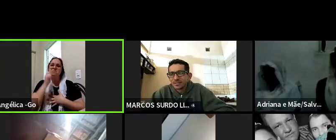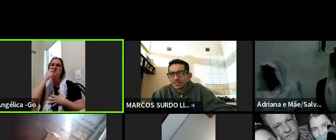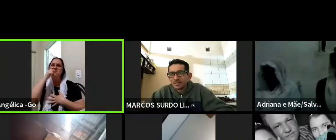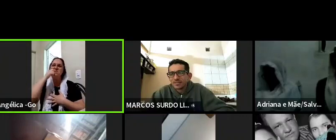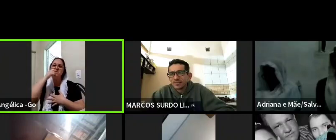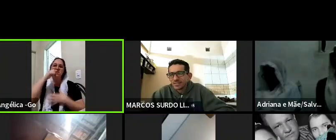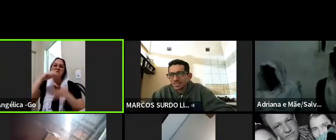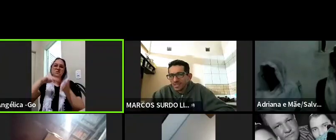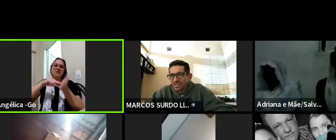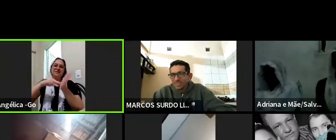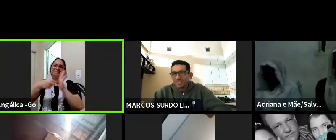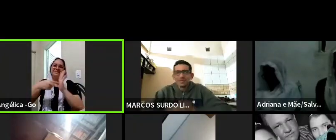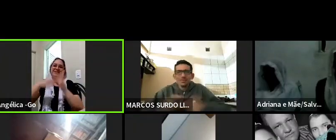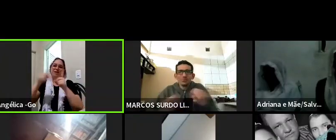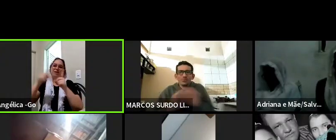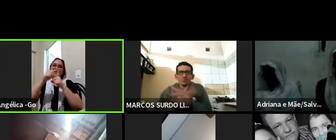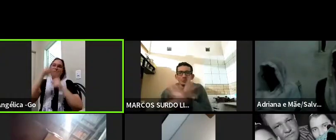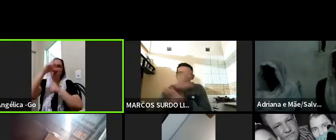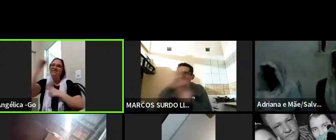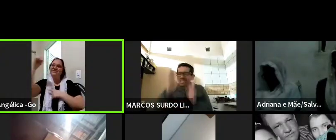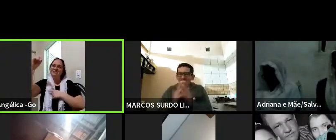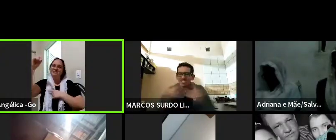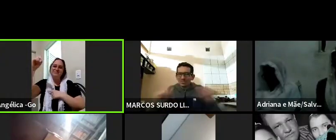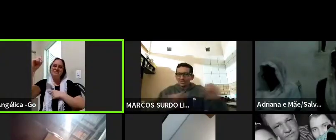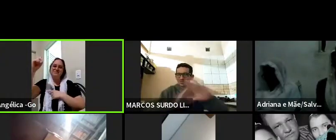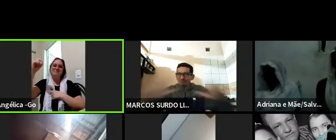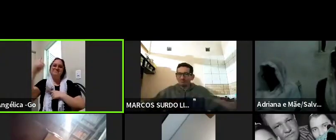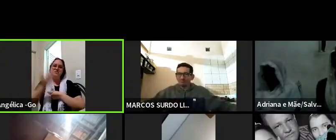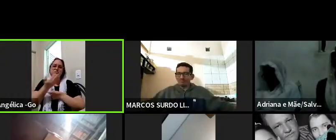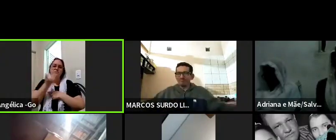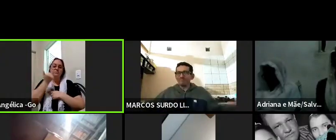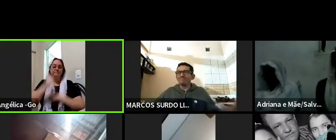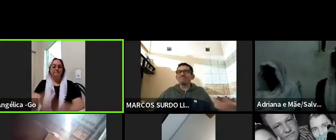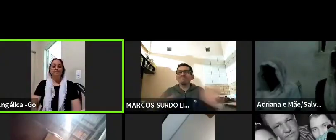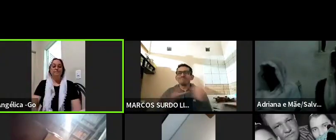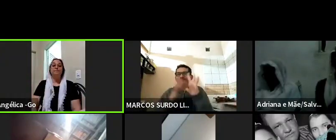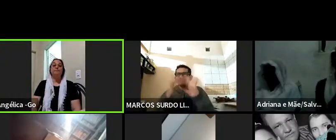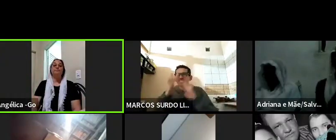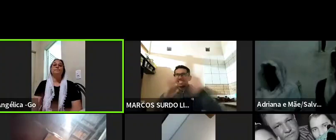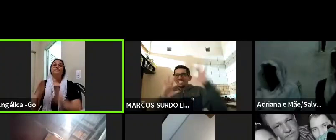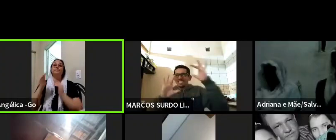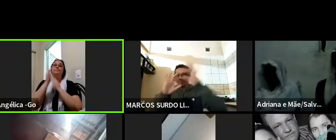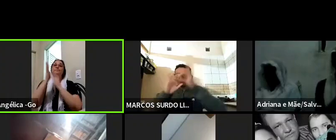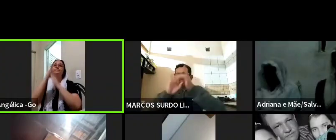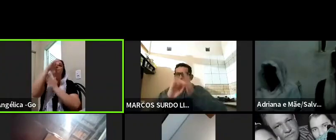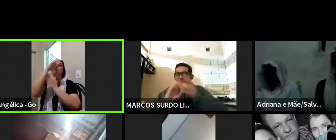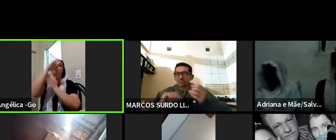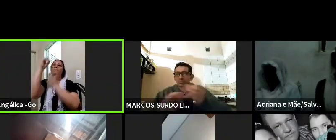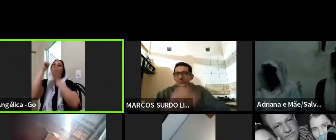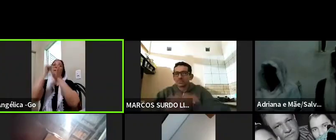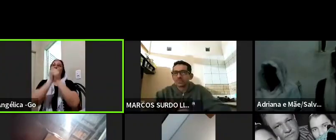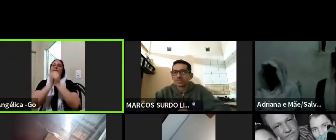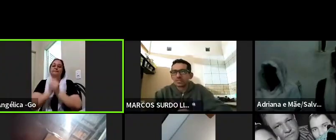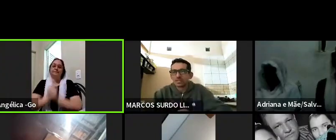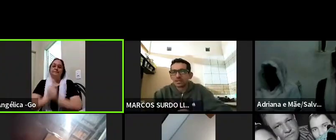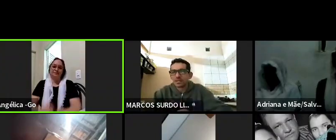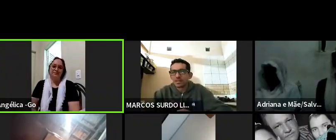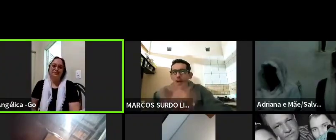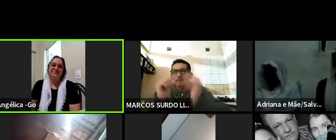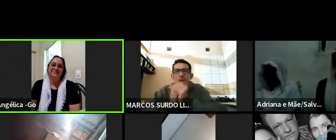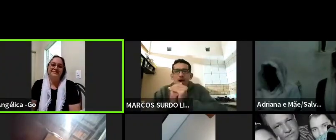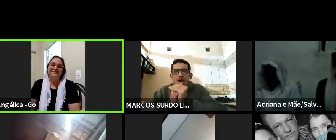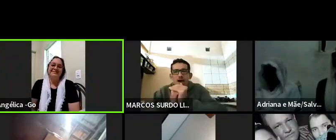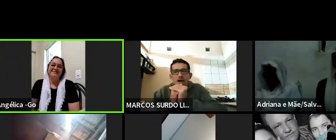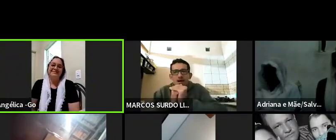está precisando. Glória a Deus. Deus seja louvado. Amém. Amém.